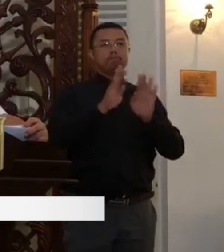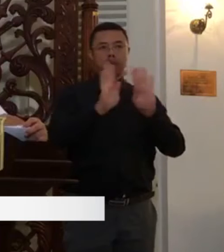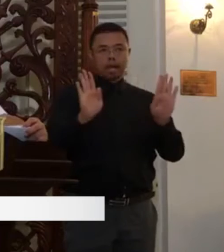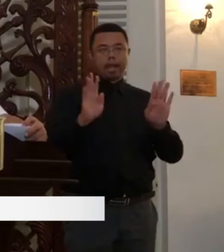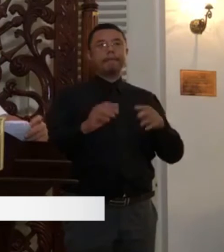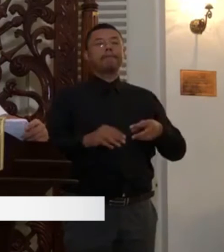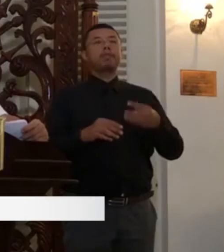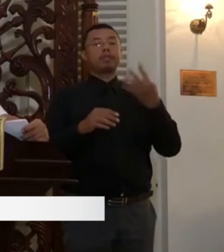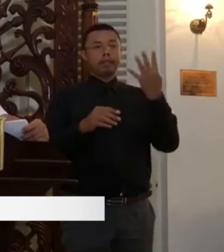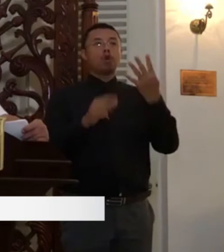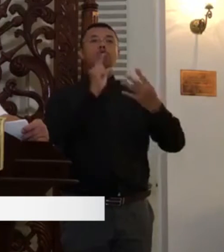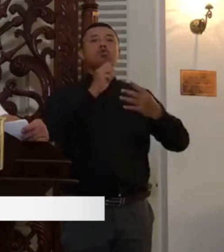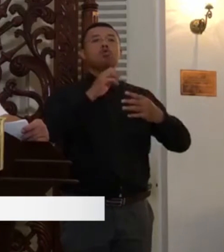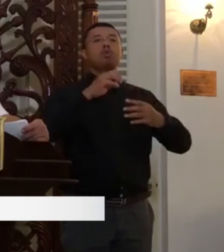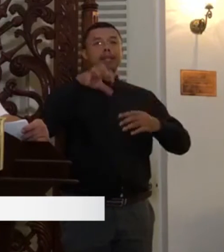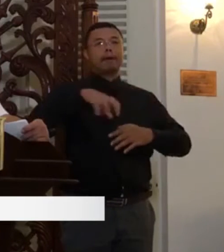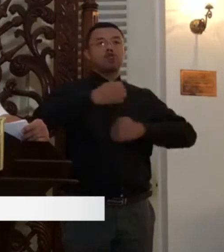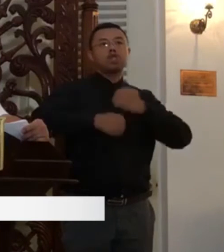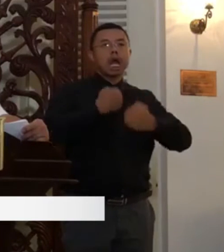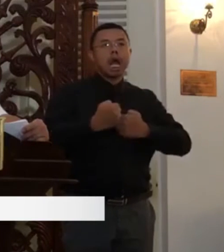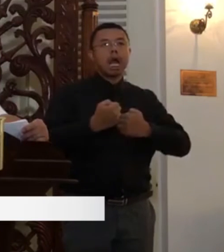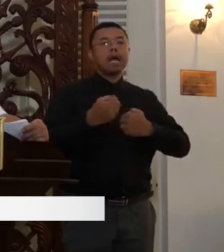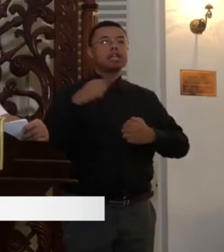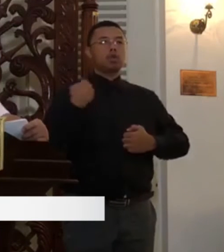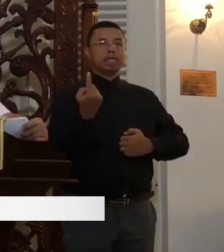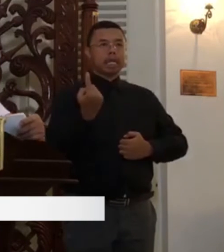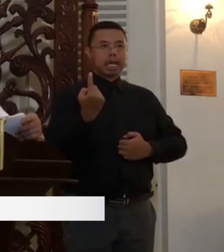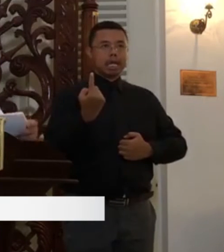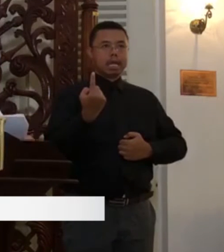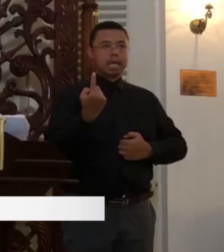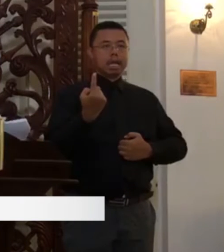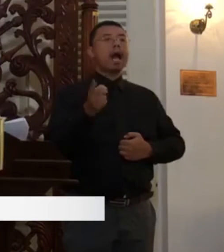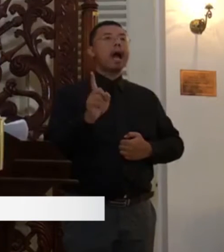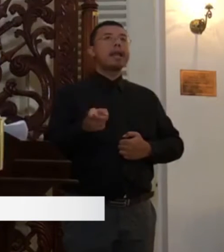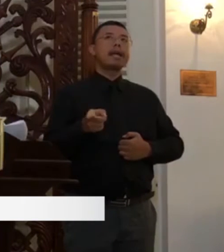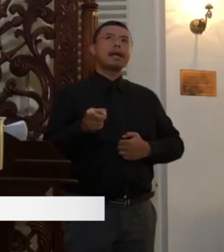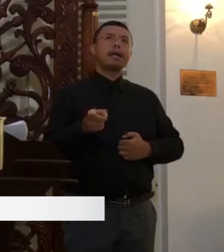juga untuk dunia usaha, sektor swasta, ada